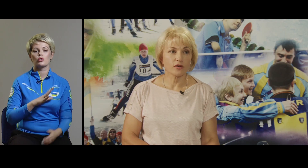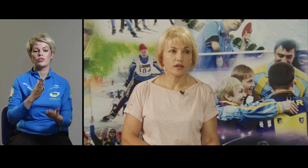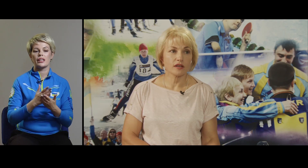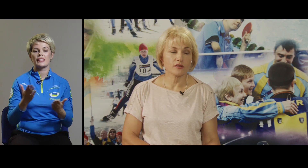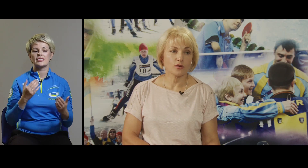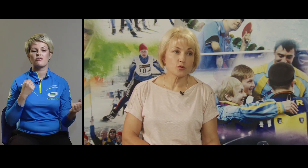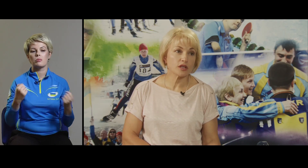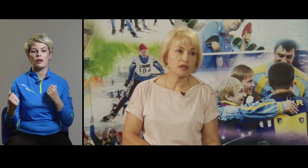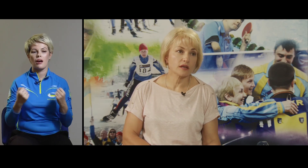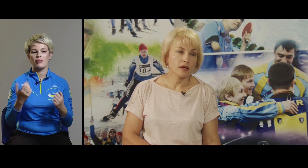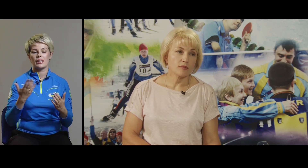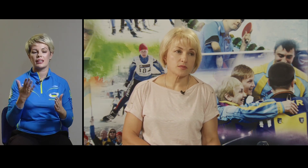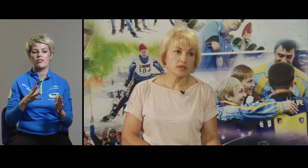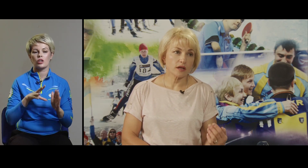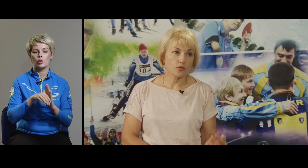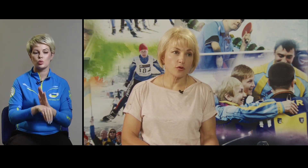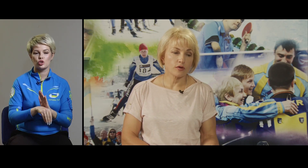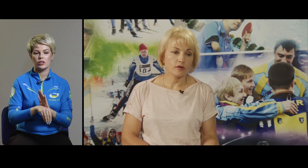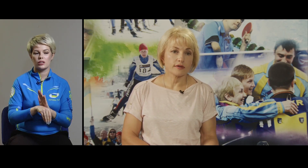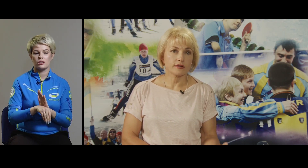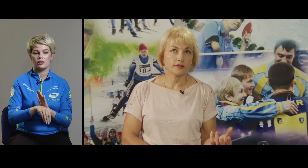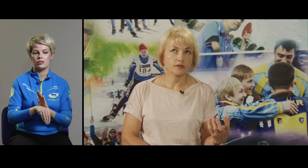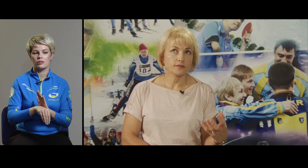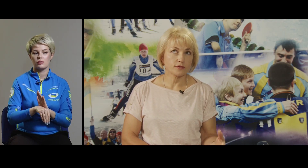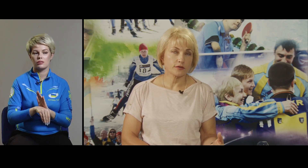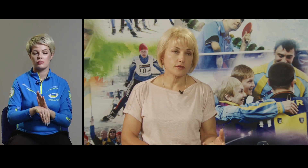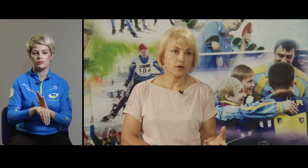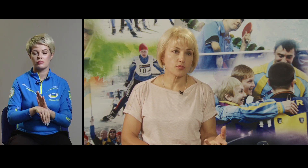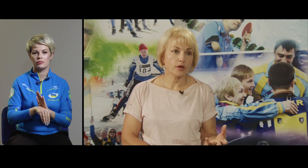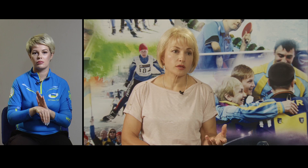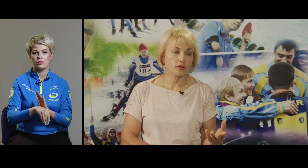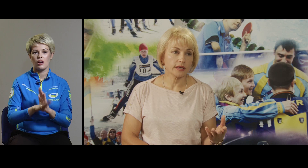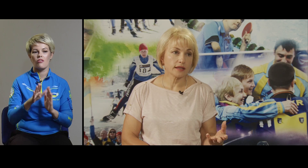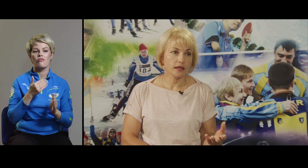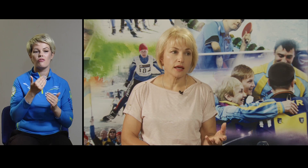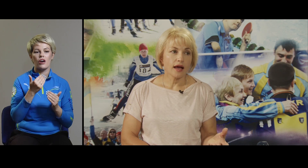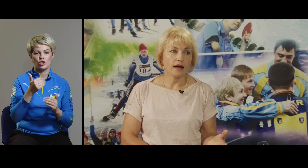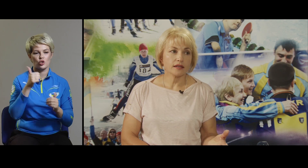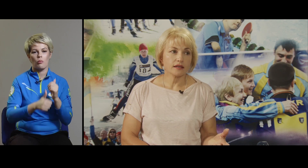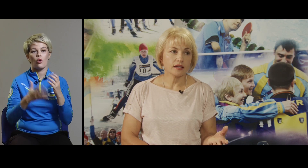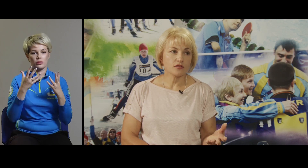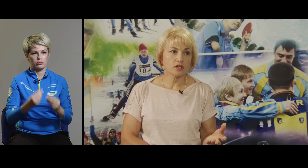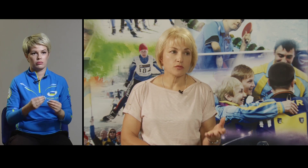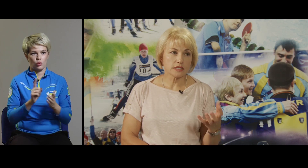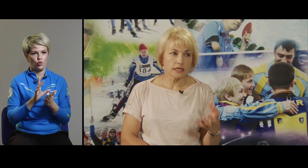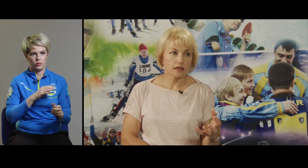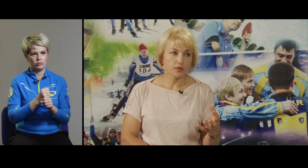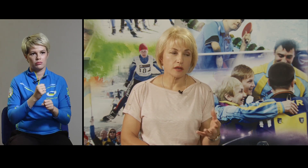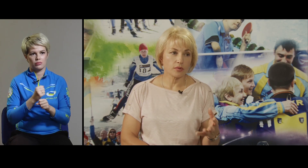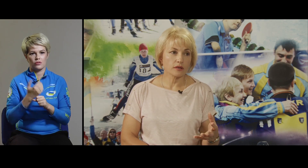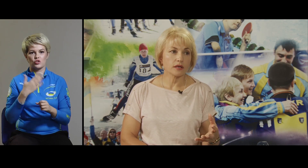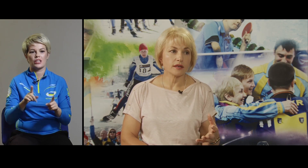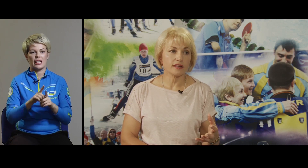якісь вправи, які включені безпосередньо ваш порядок денний, але які вже